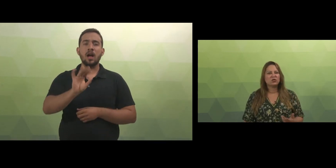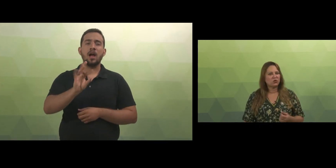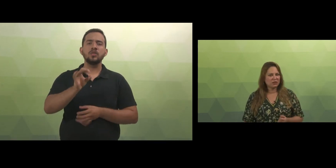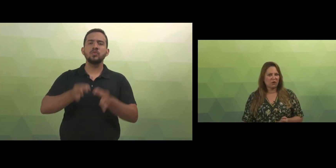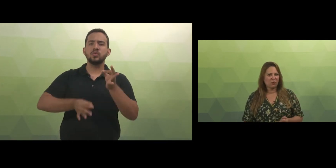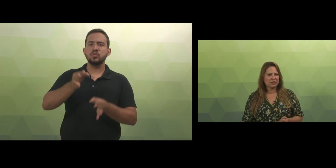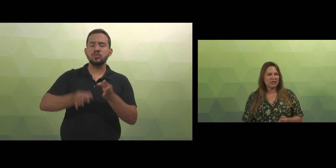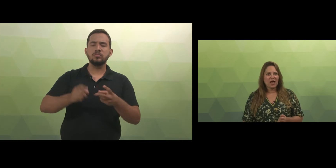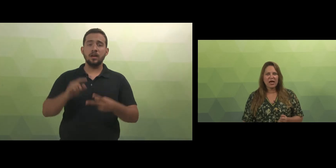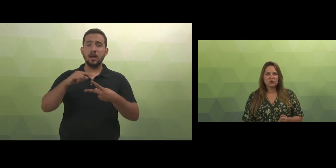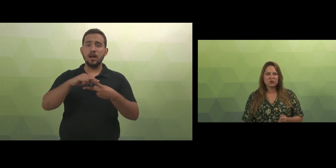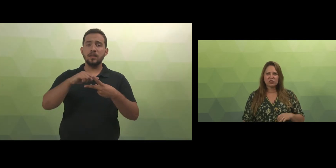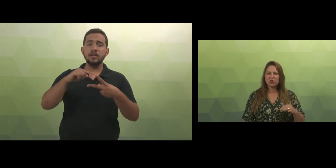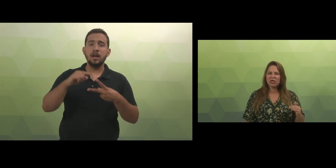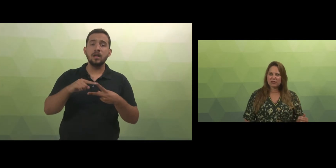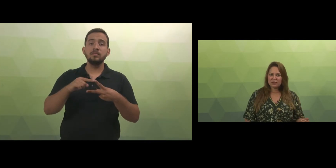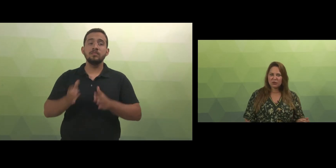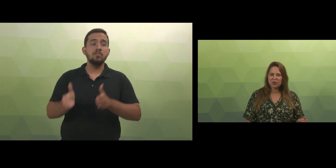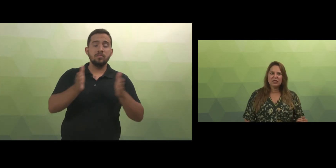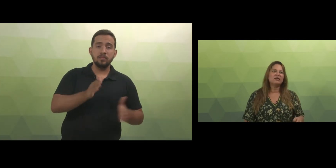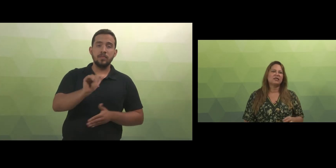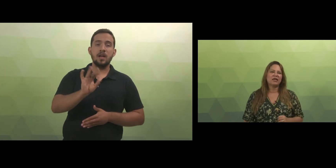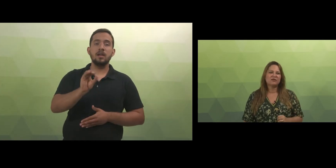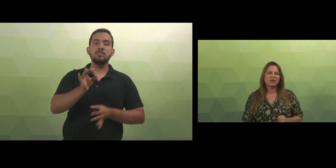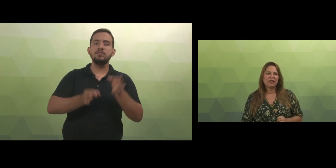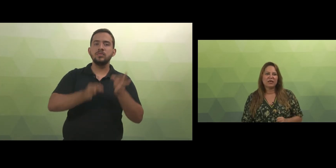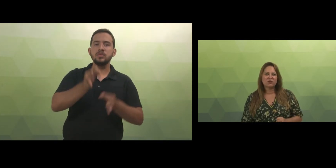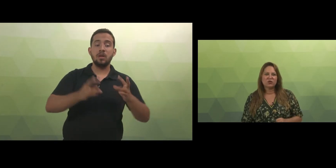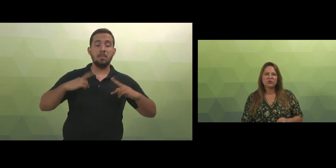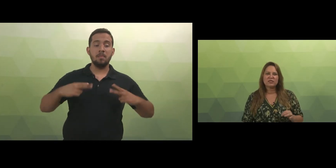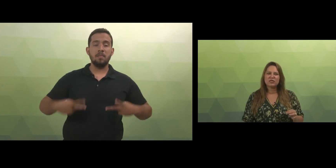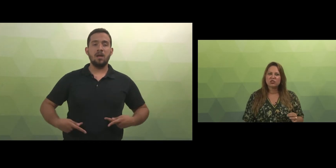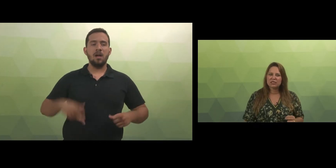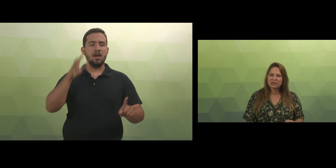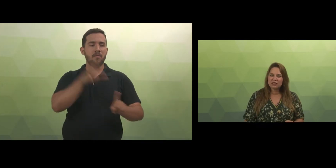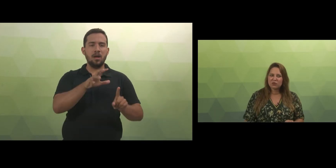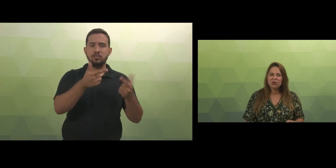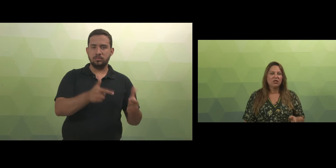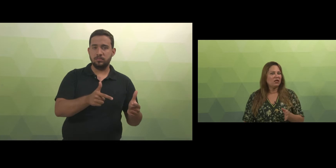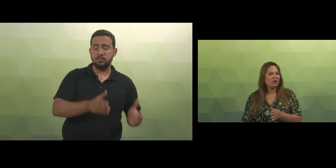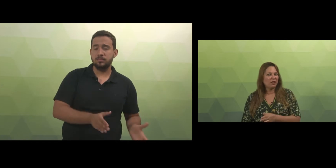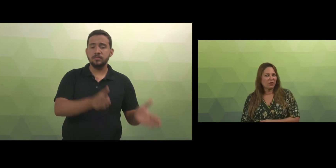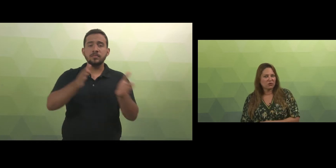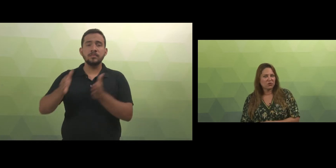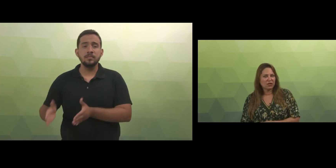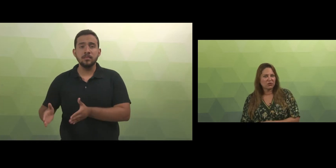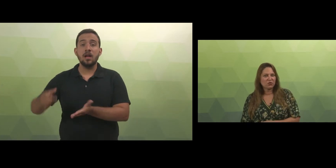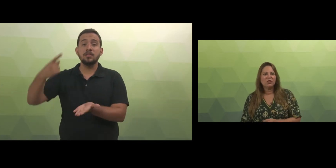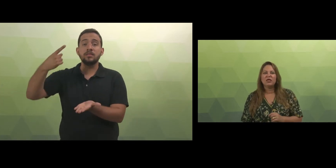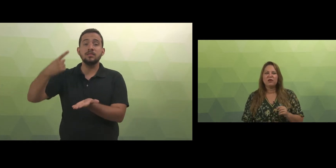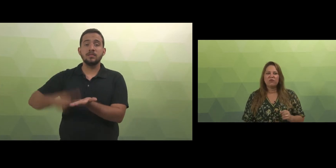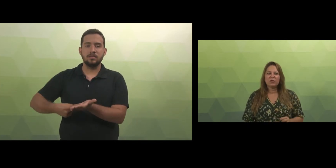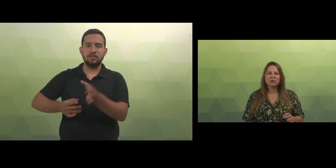ser de duas formas. Ato jurídico lícito, que se classifica em ato jurídico em sentido estrito e em negócio